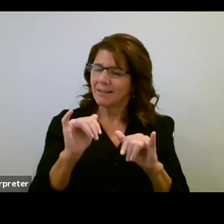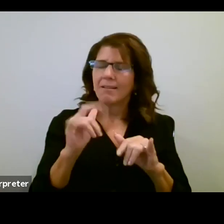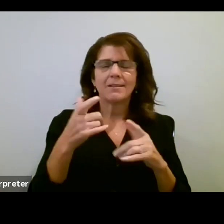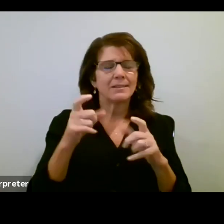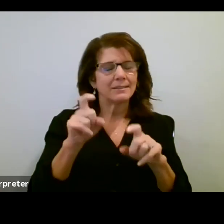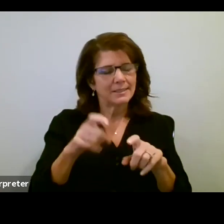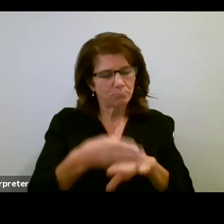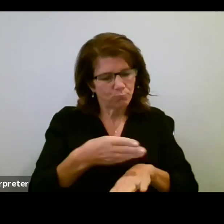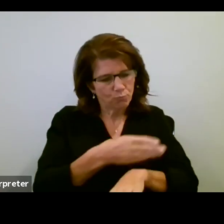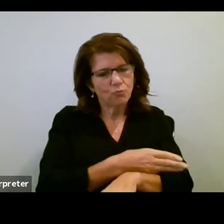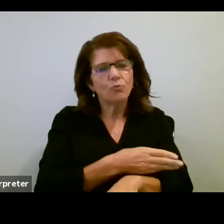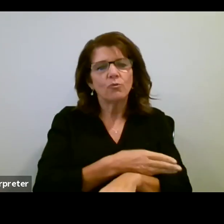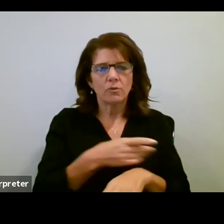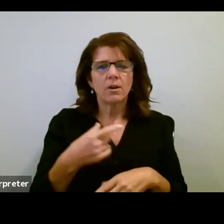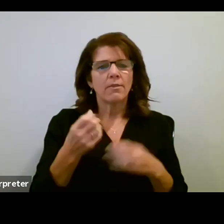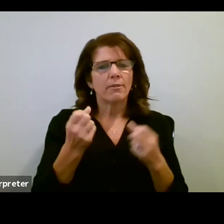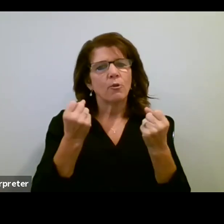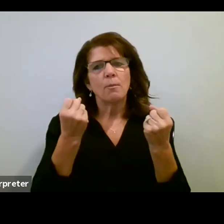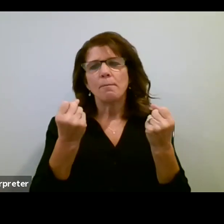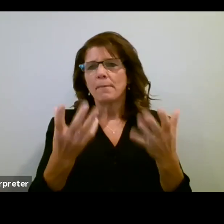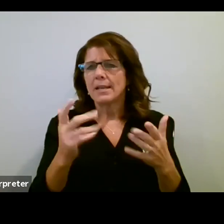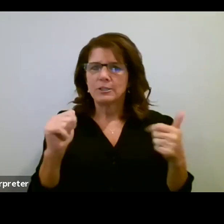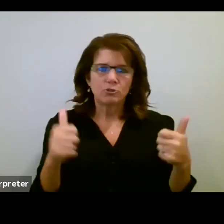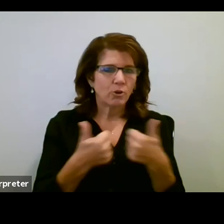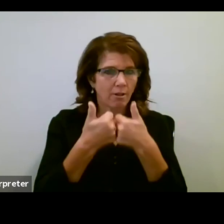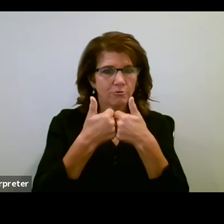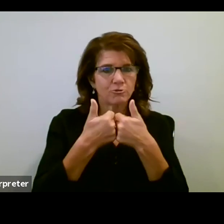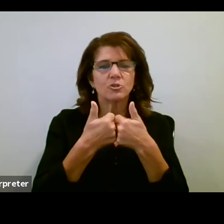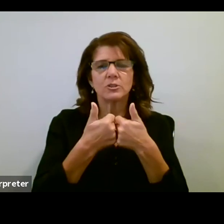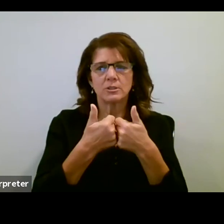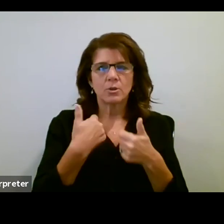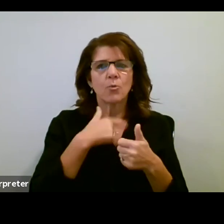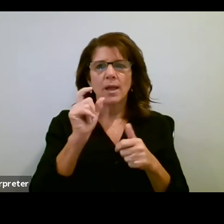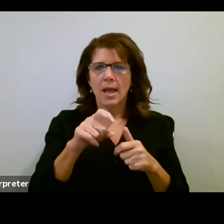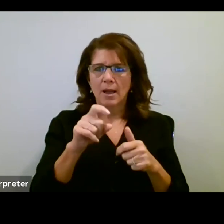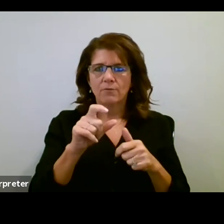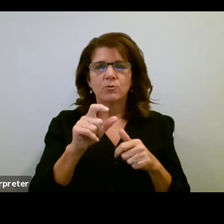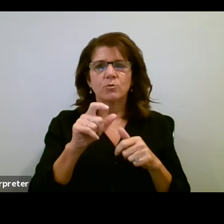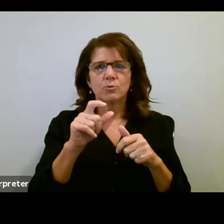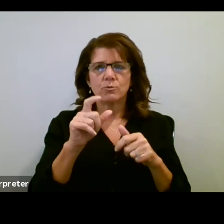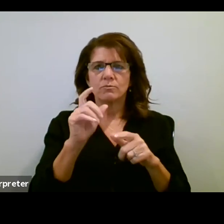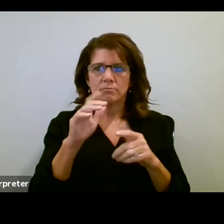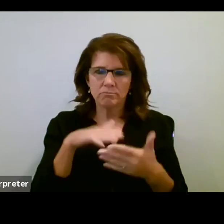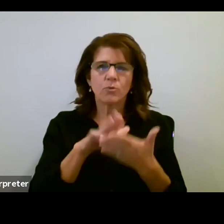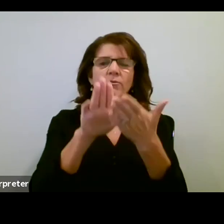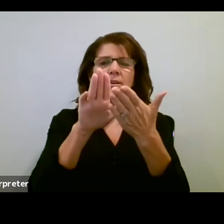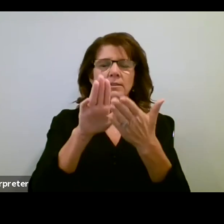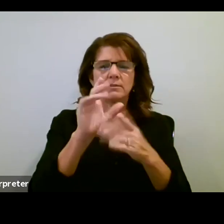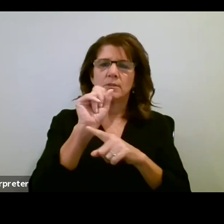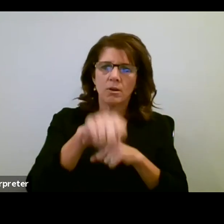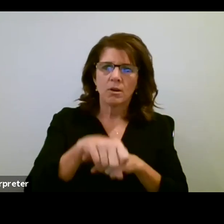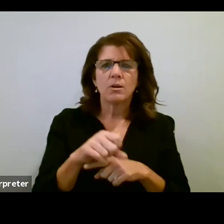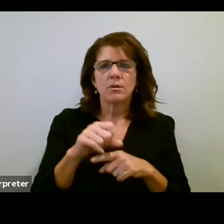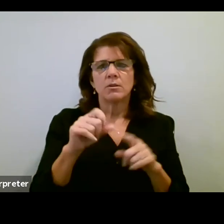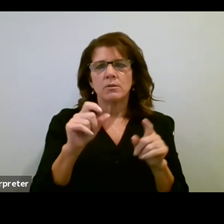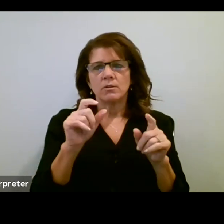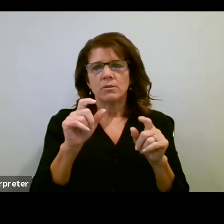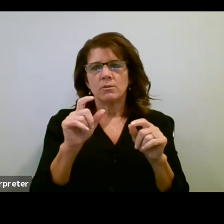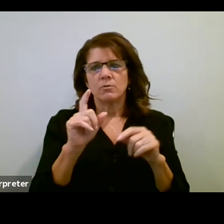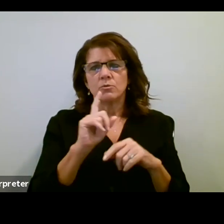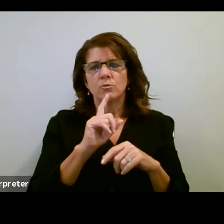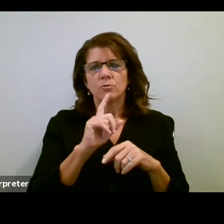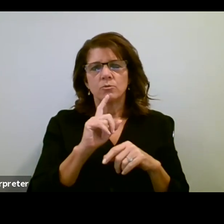los desafíos y cambios por implementar para lograr que las personas mayores tengan el lugar en la sociedad que les